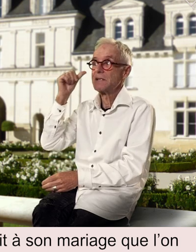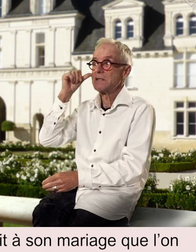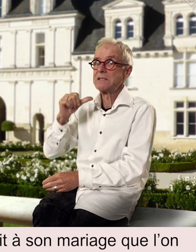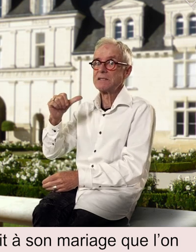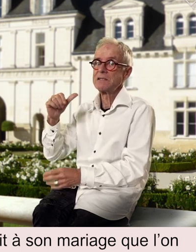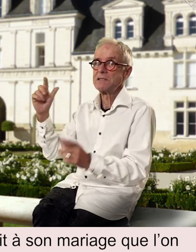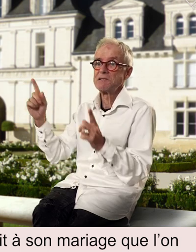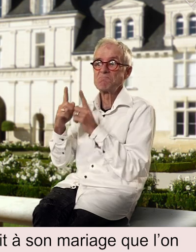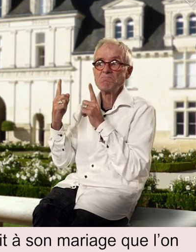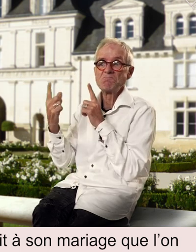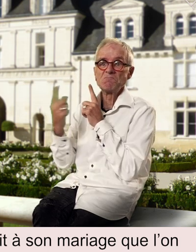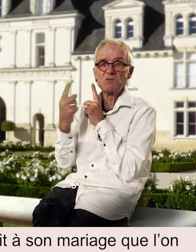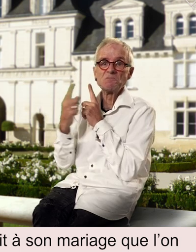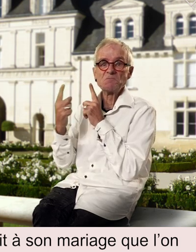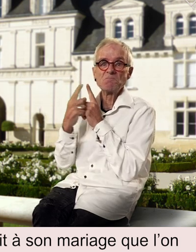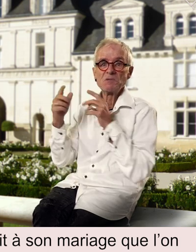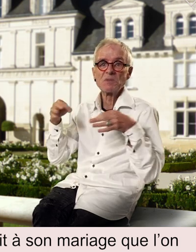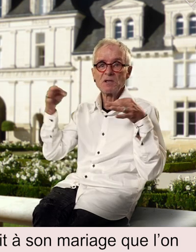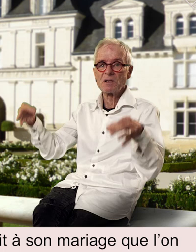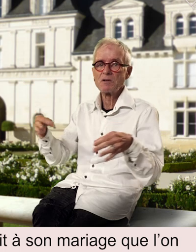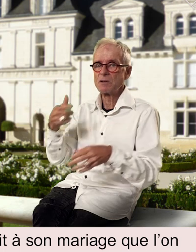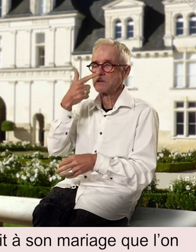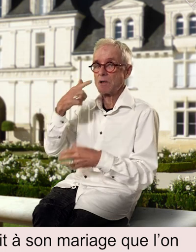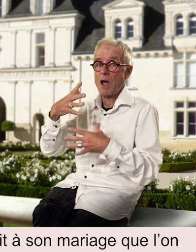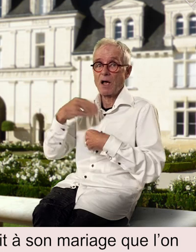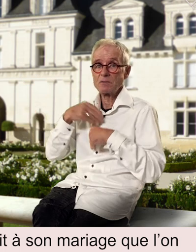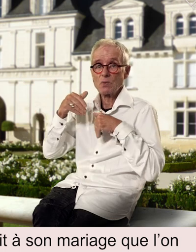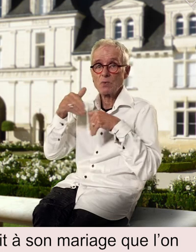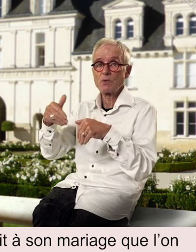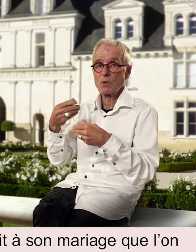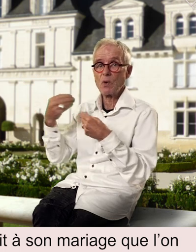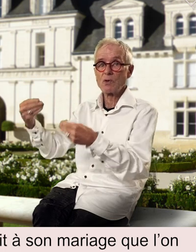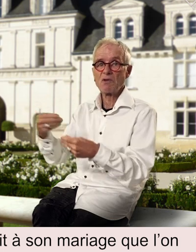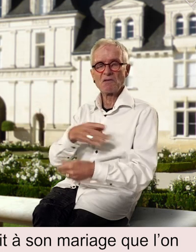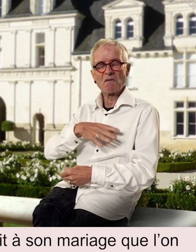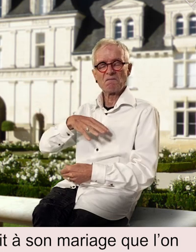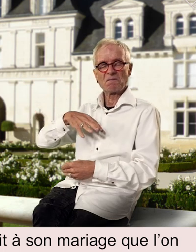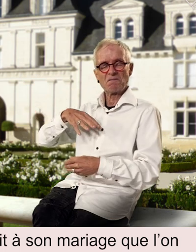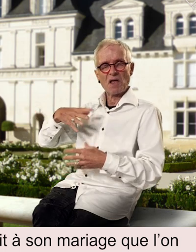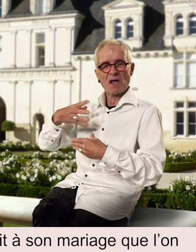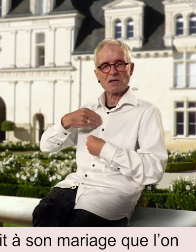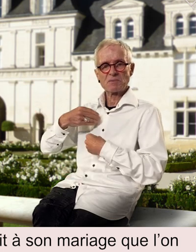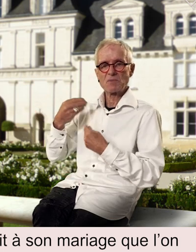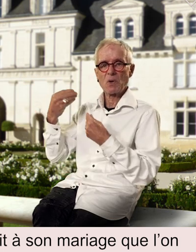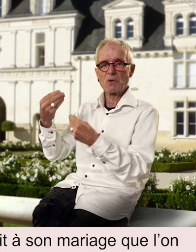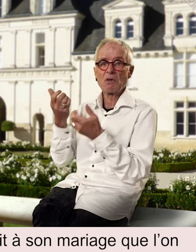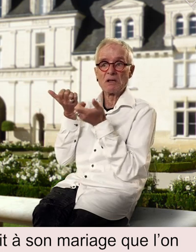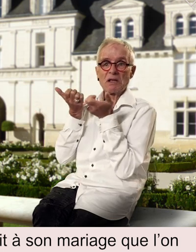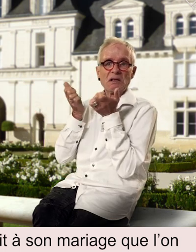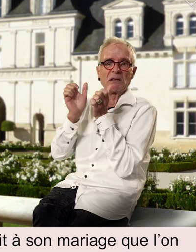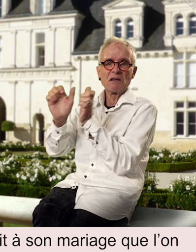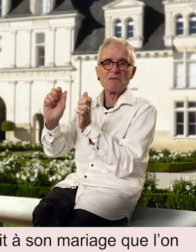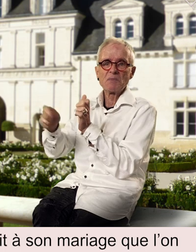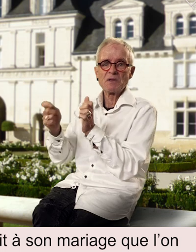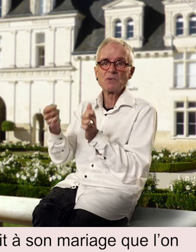l'approchât, et qu'il était honteux de souffrir que ce duc, pour satisfaire sa vanité, apportât de l'obstacle à une chose qui devait